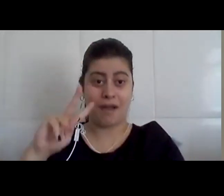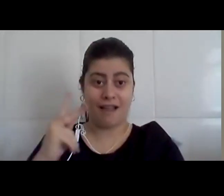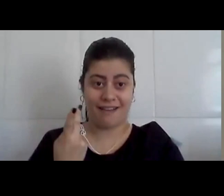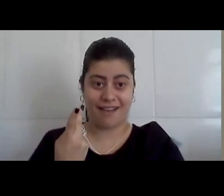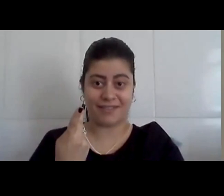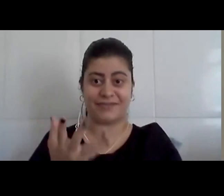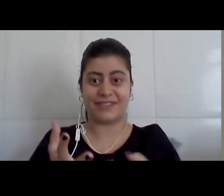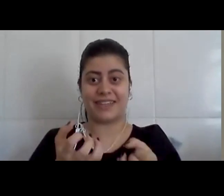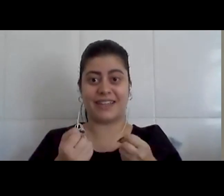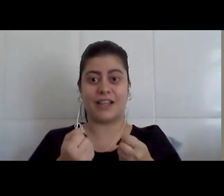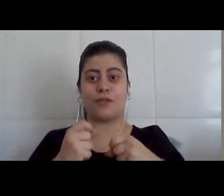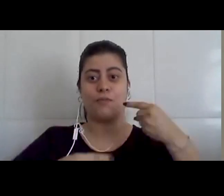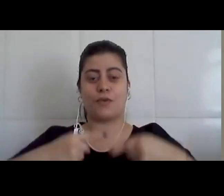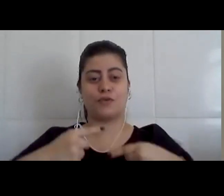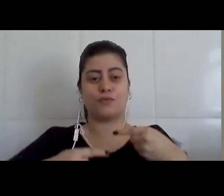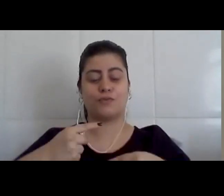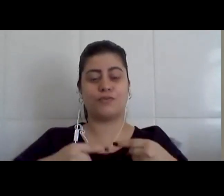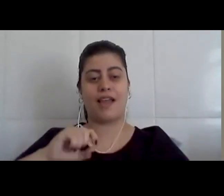públicas da Esmazac.